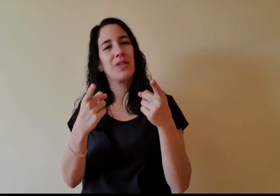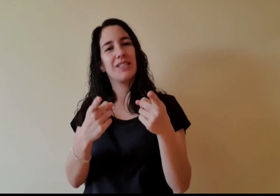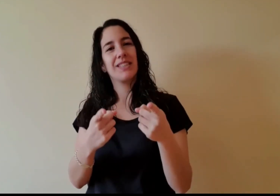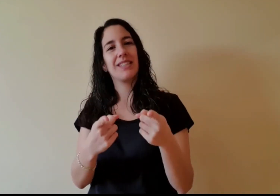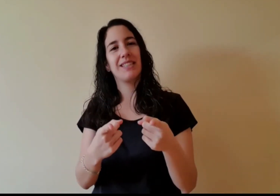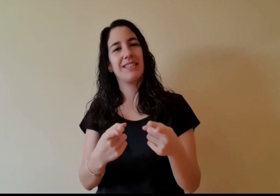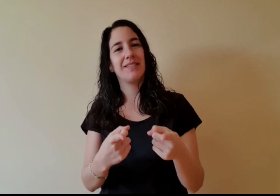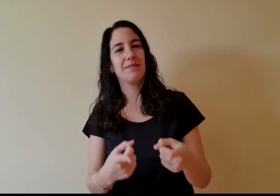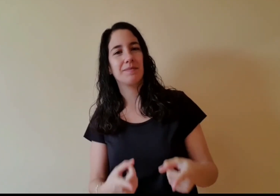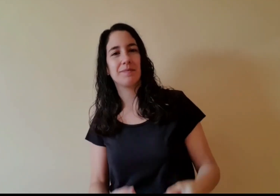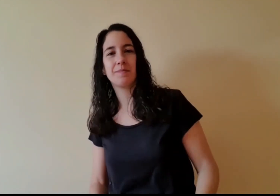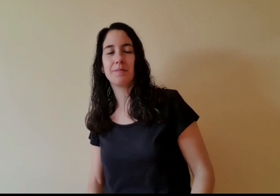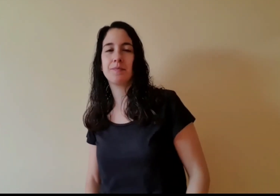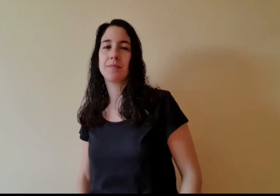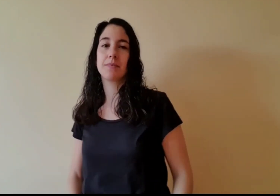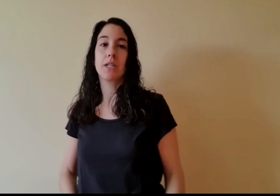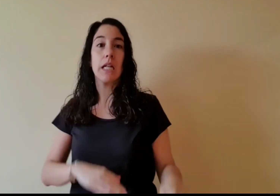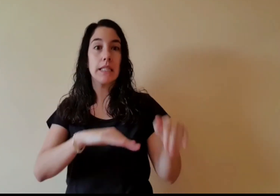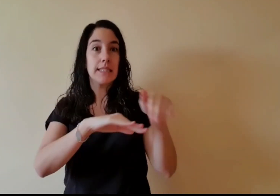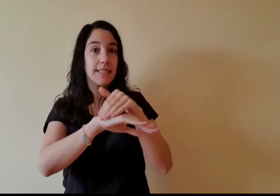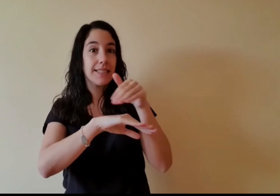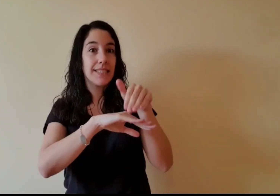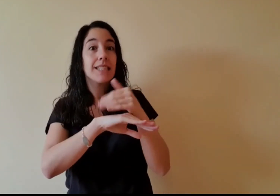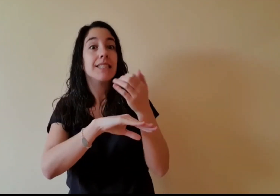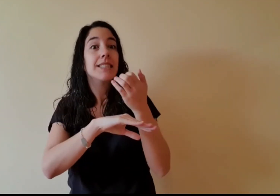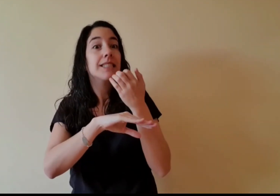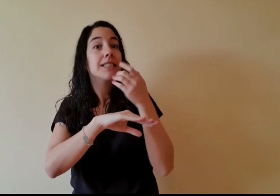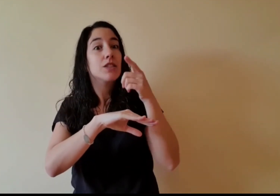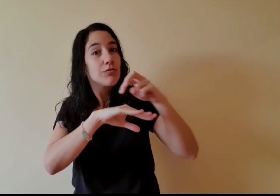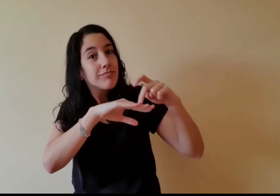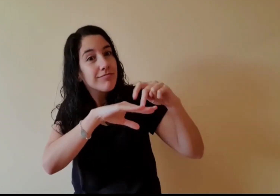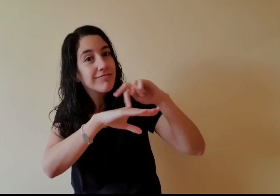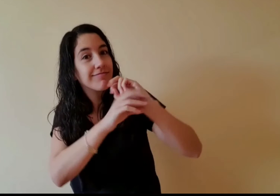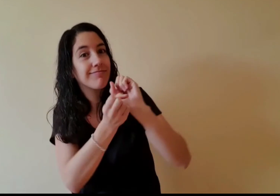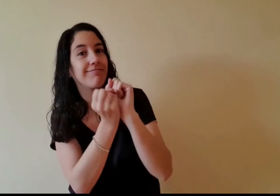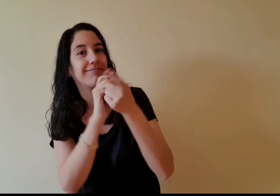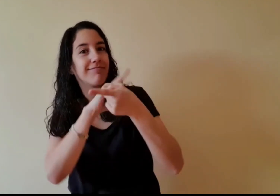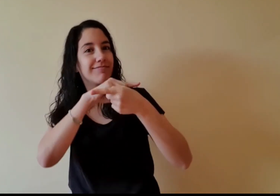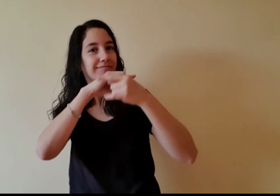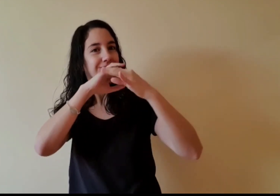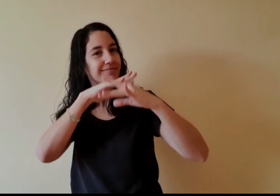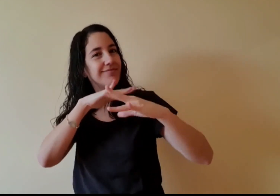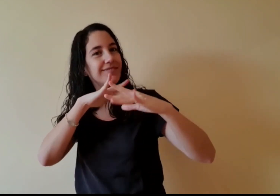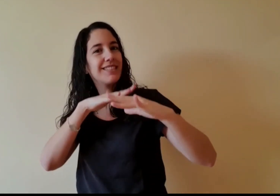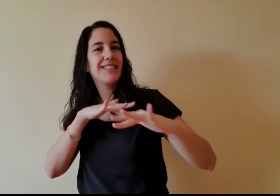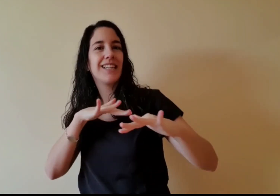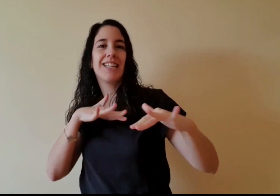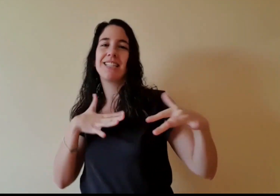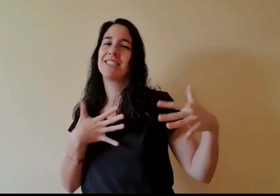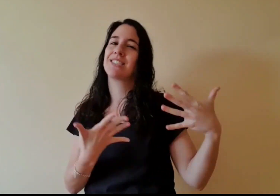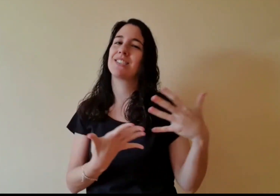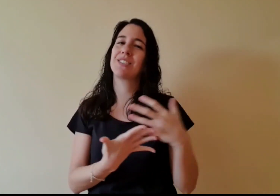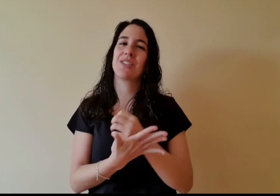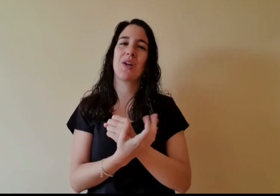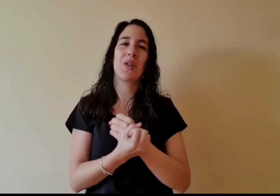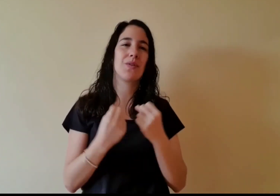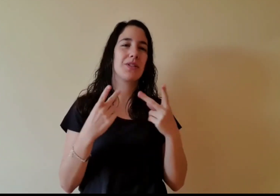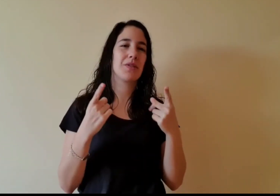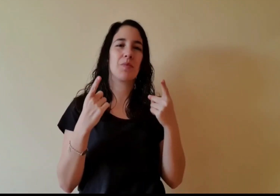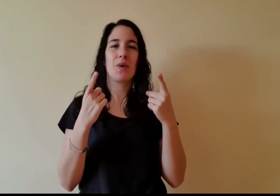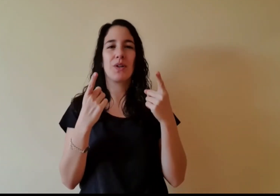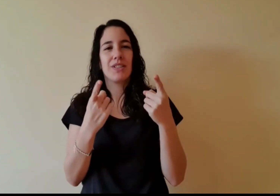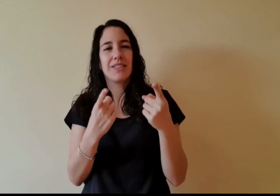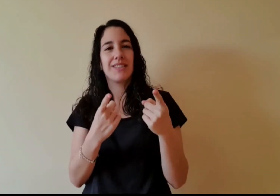por ti. Y las calles se vuelven playas si tú las andas, todo